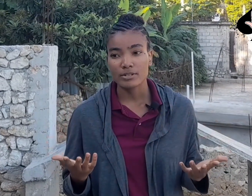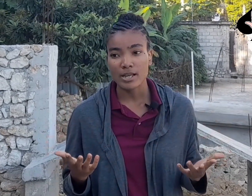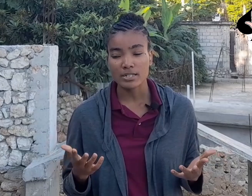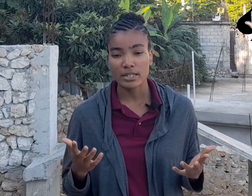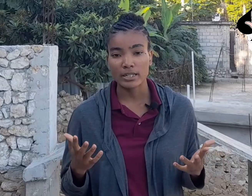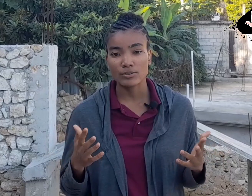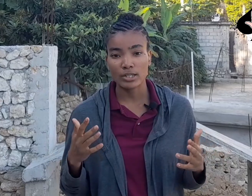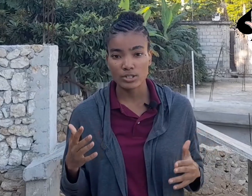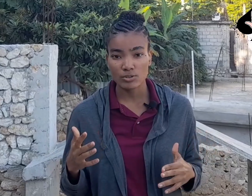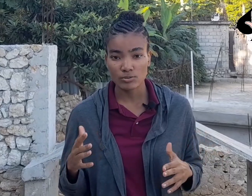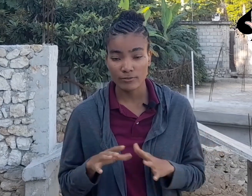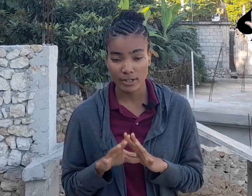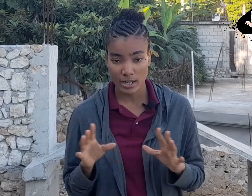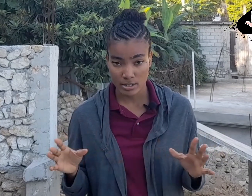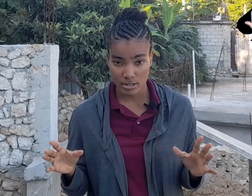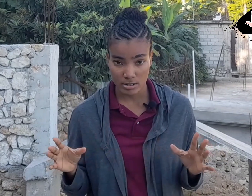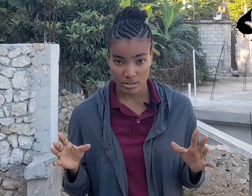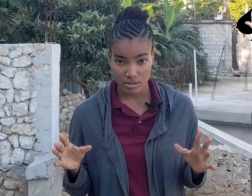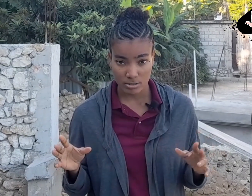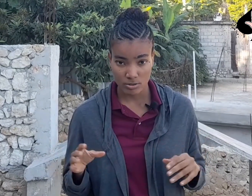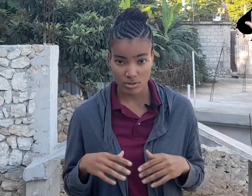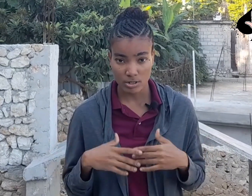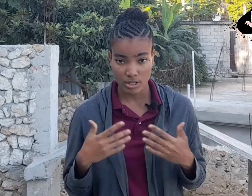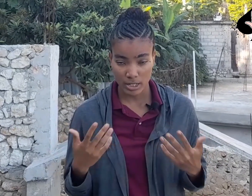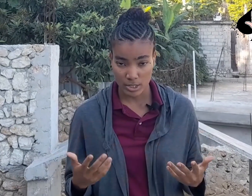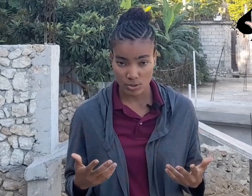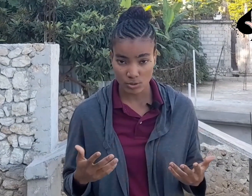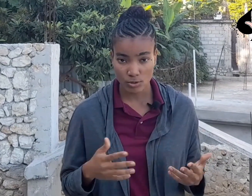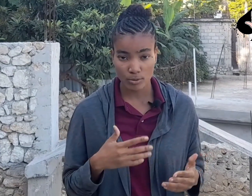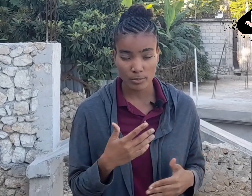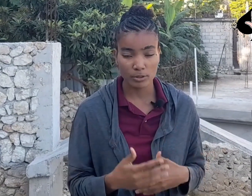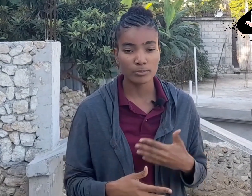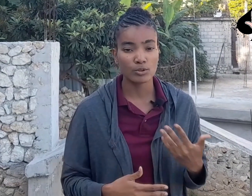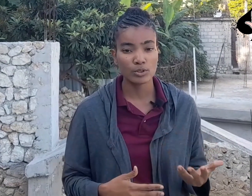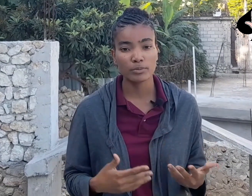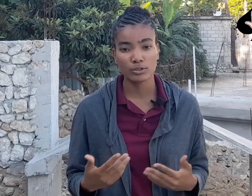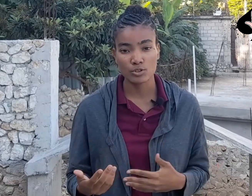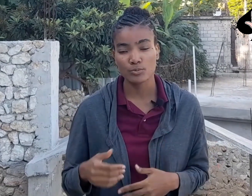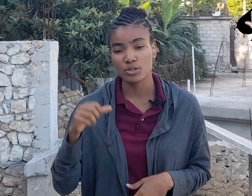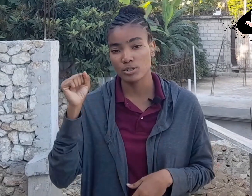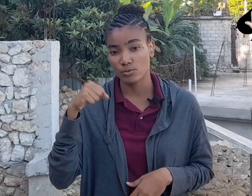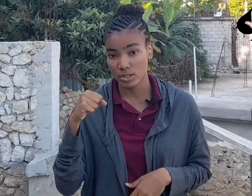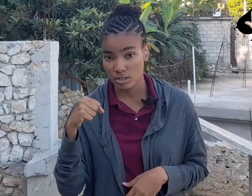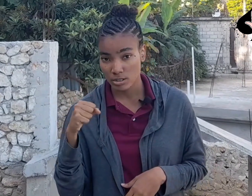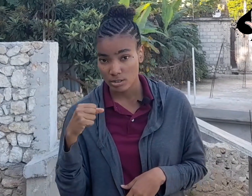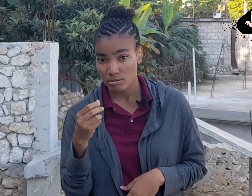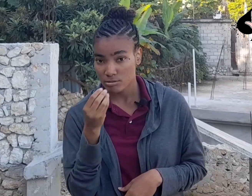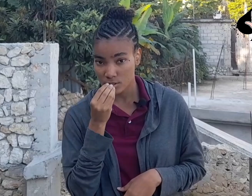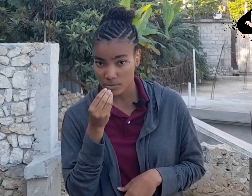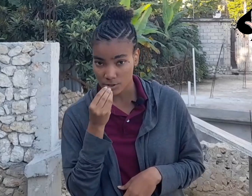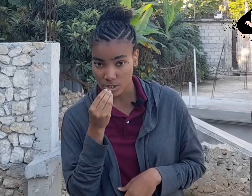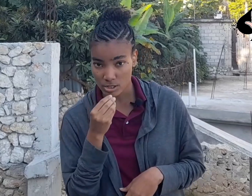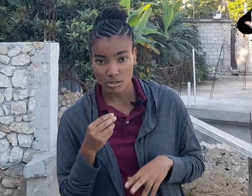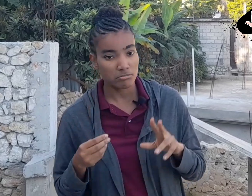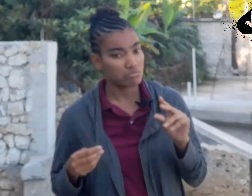ça c'est une question, une phrase, question qu'on peut répondre par oui ou par non. Tu peux dire oui, j'ai mangé,